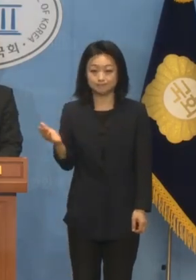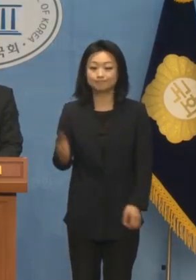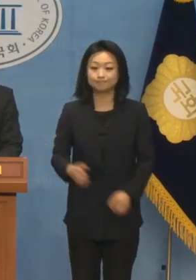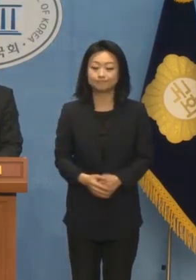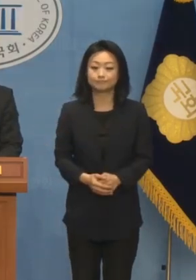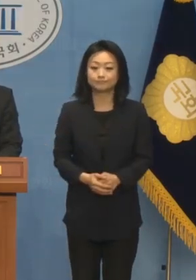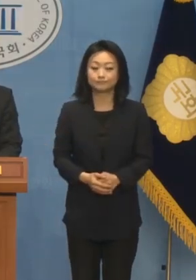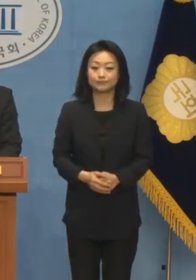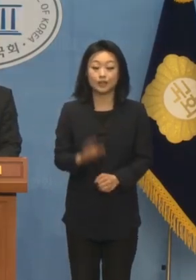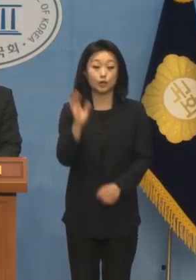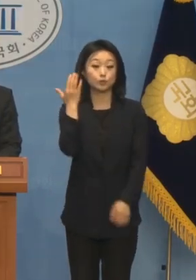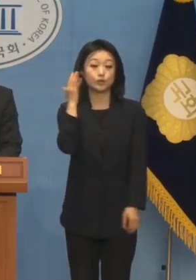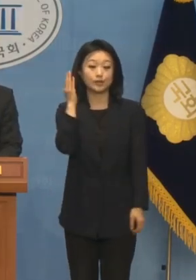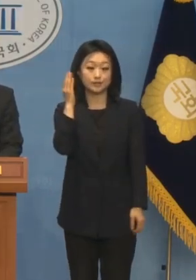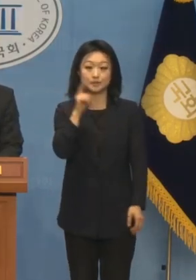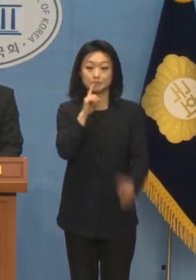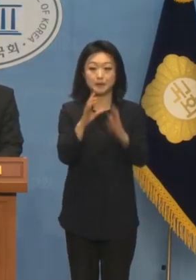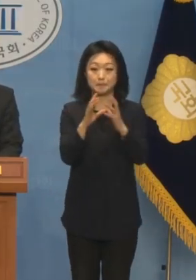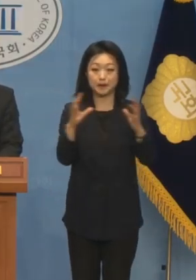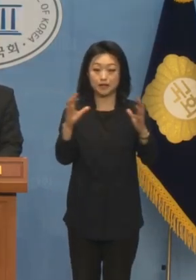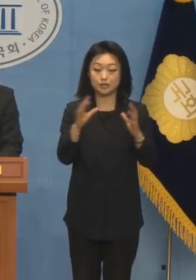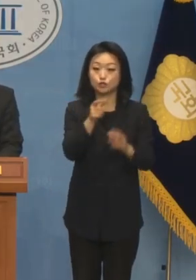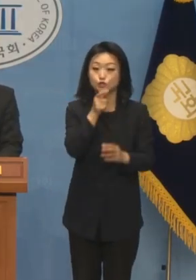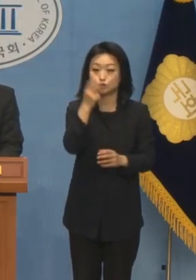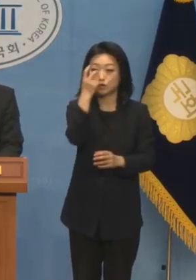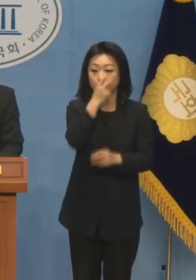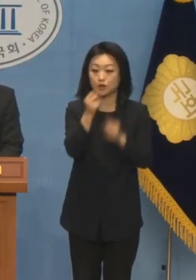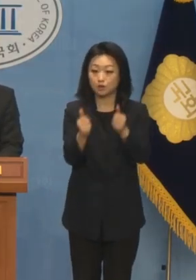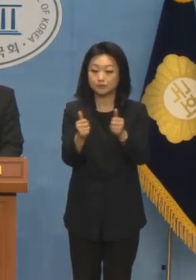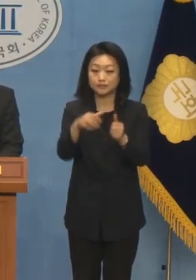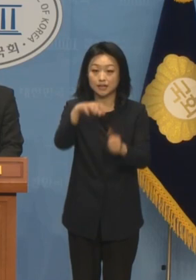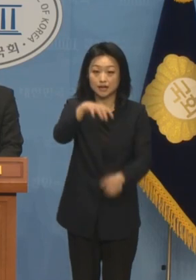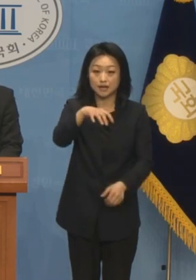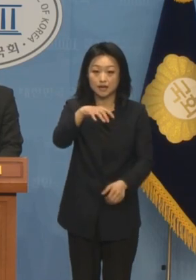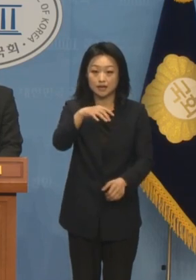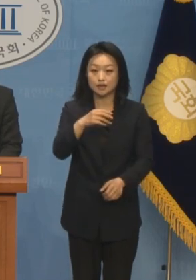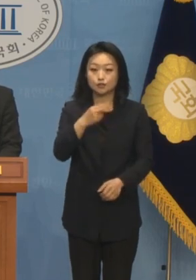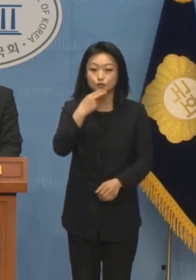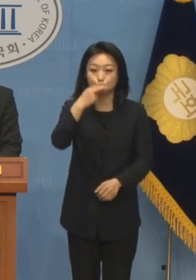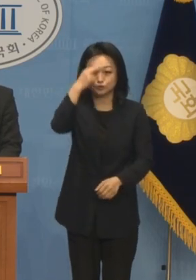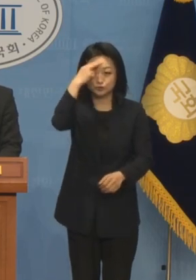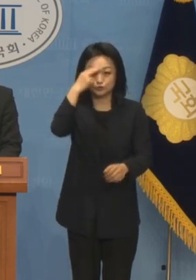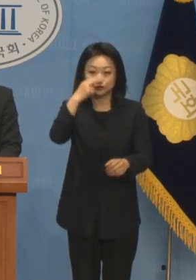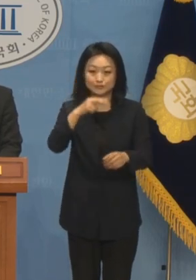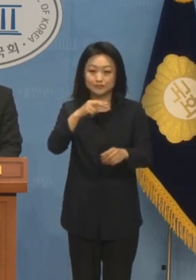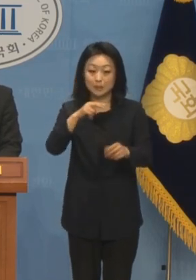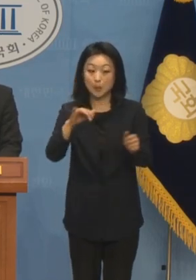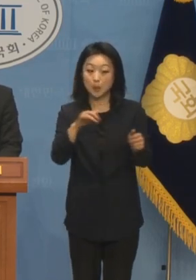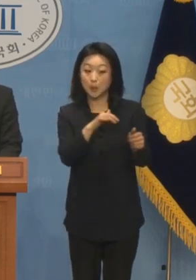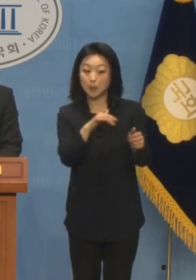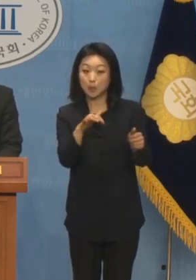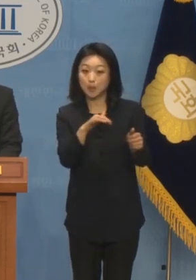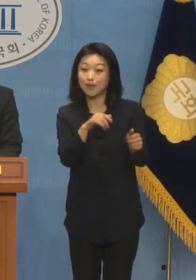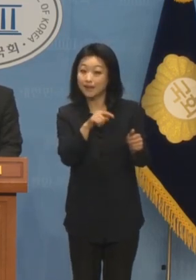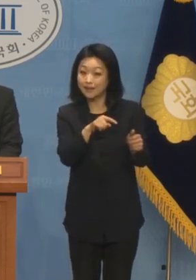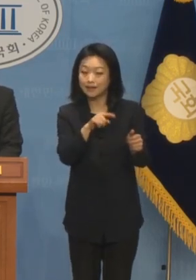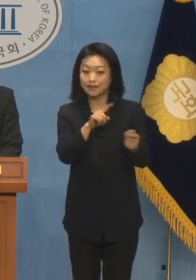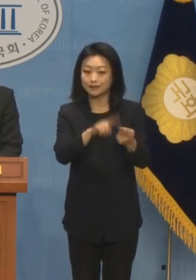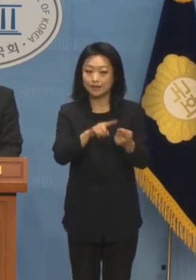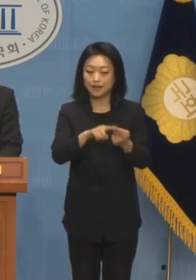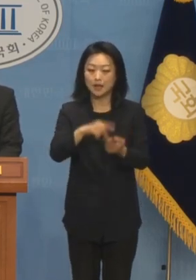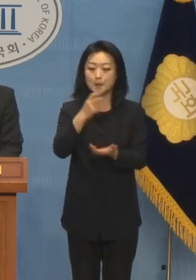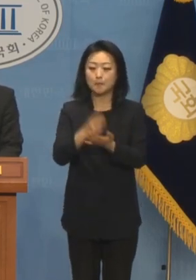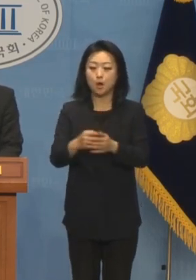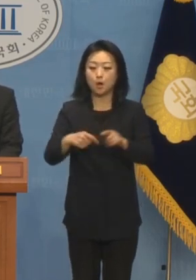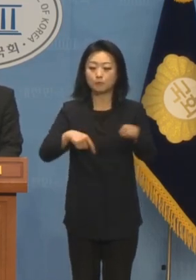조국혁신당은 최근 논란이 되고 있는 수원지검의 술자리 회유 진술 조작 의혹을 법치주의의